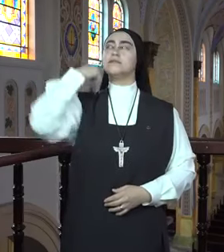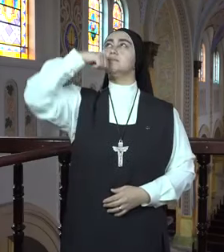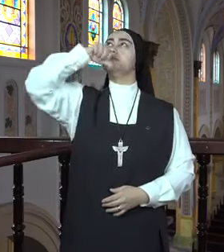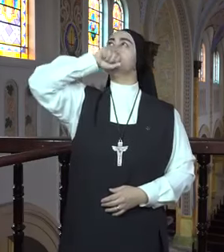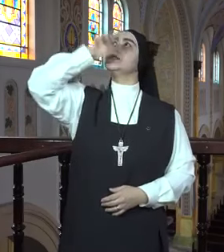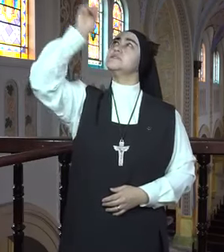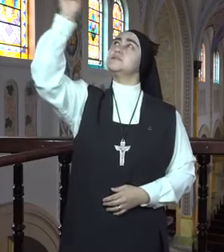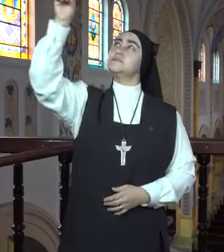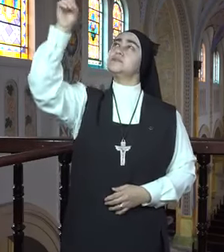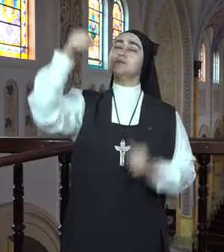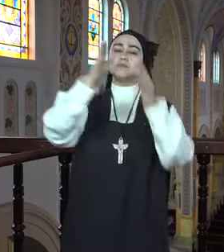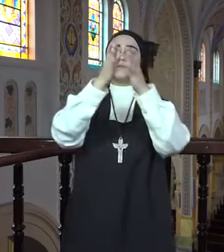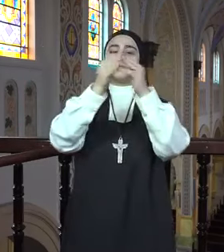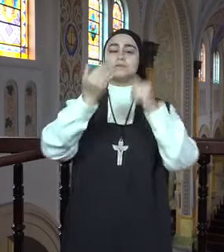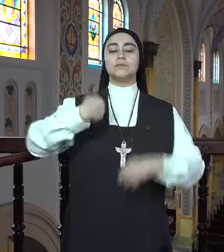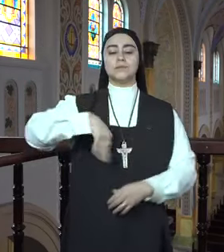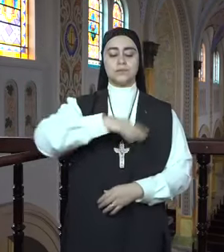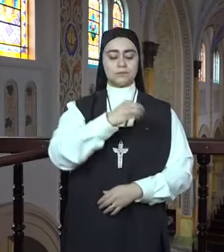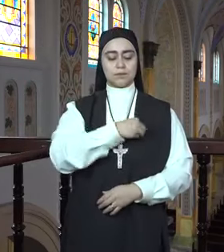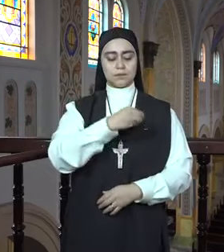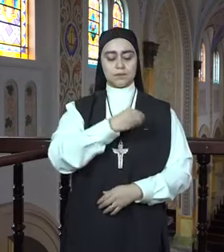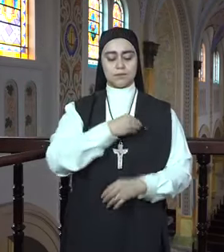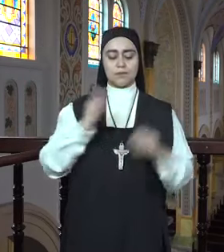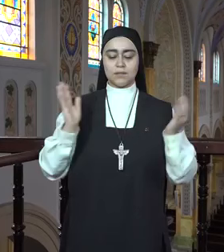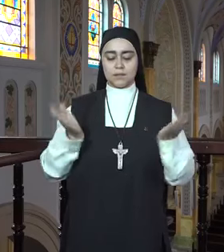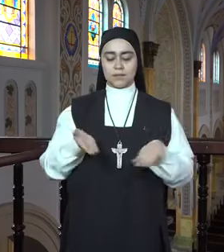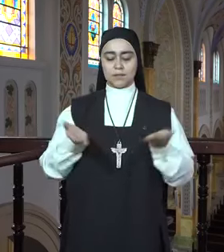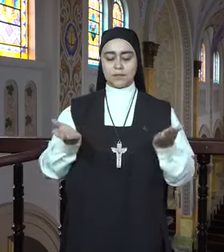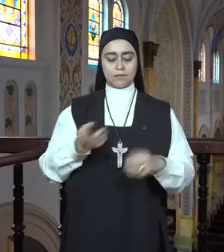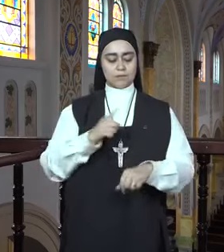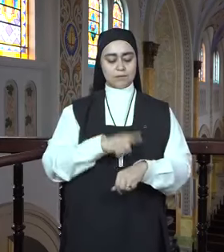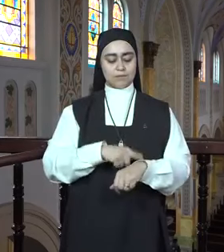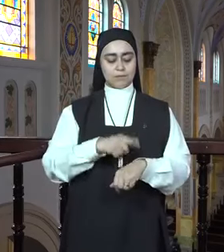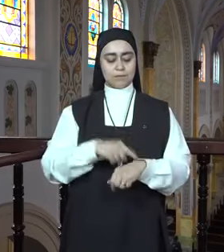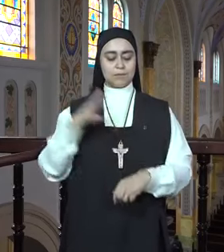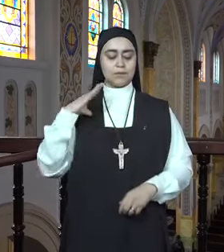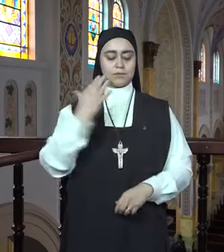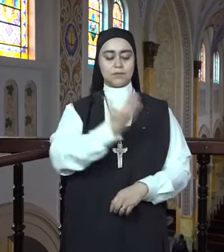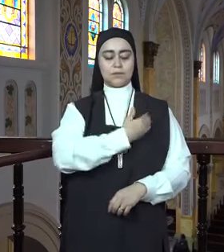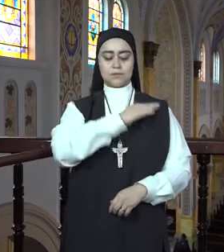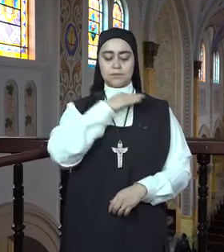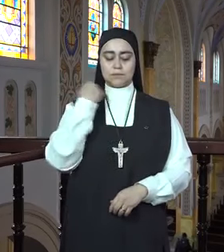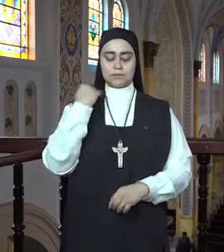Deus, rogai por nós, pecadores, agora e na hora de nossa morte.